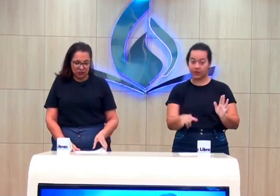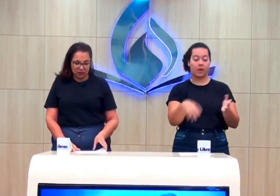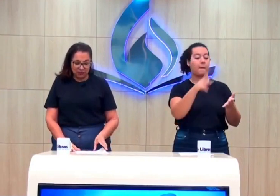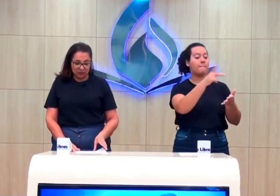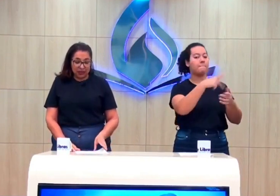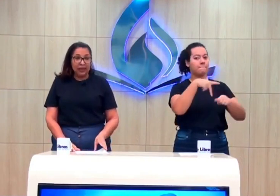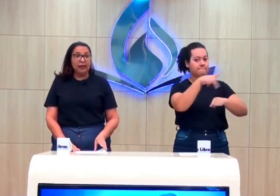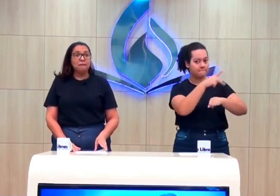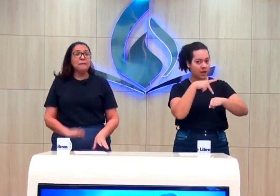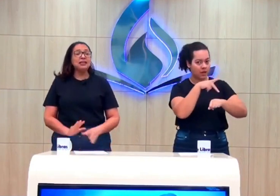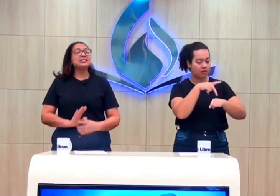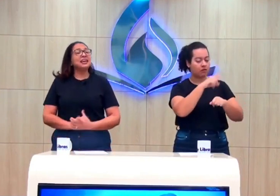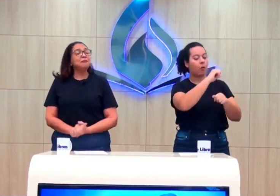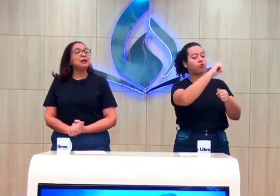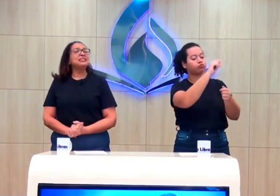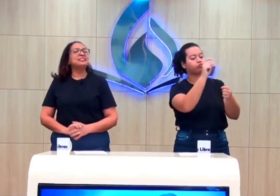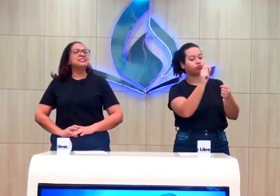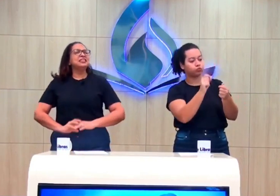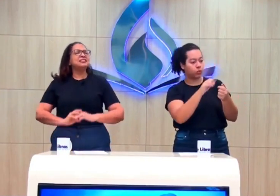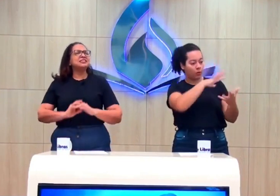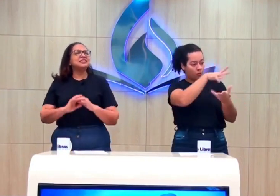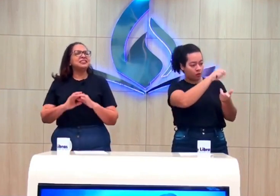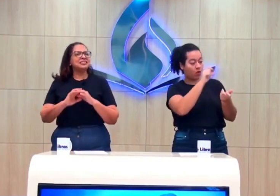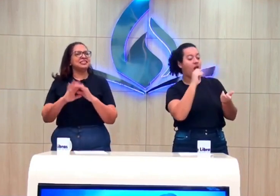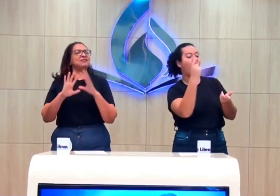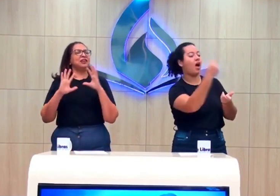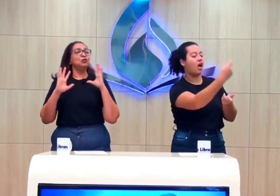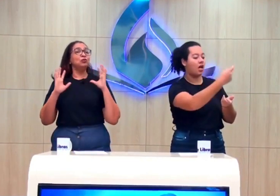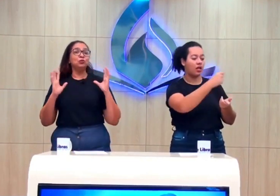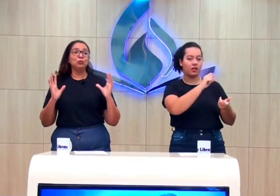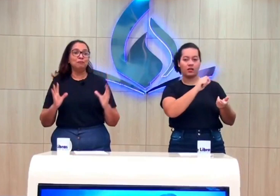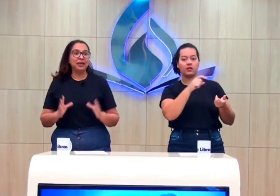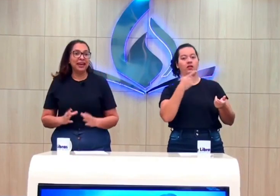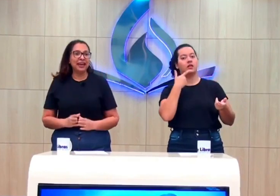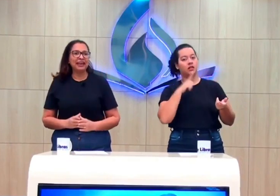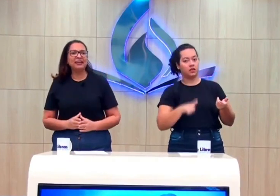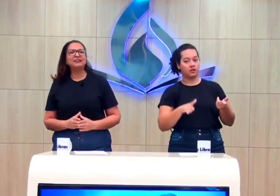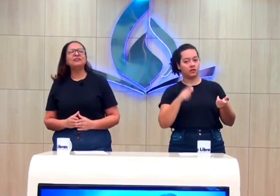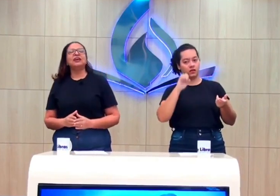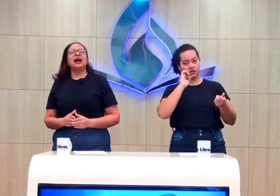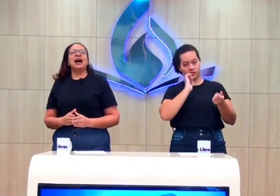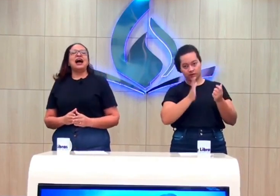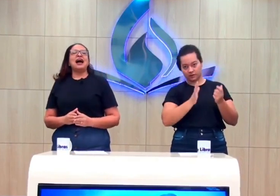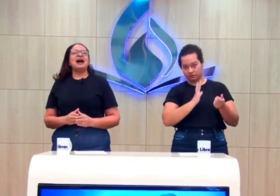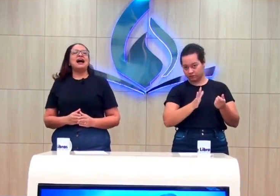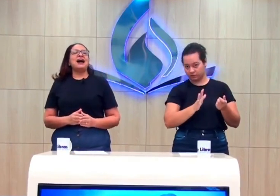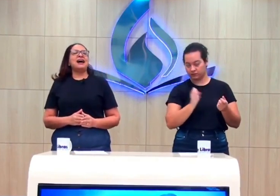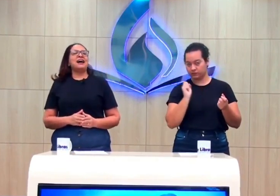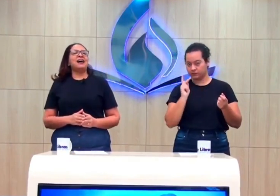sua língua. Mas aí parecia assim que estava indo tudo bem